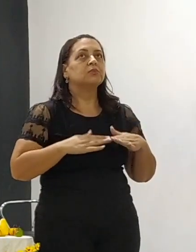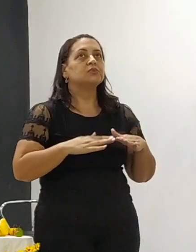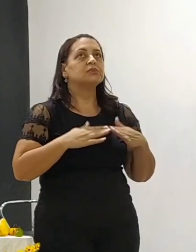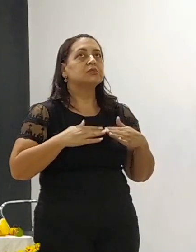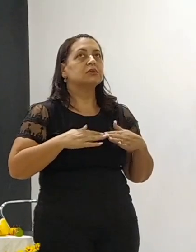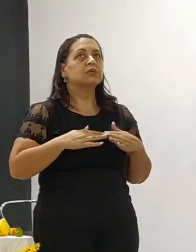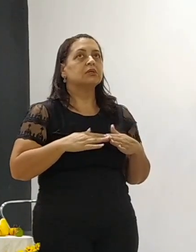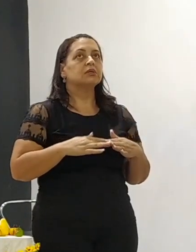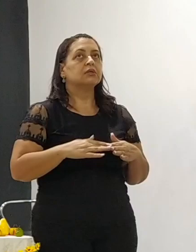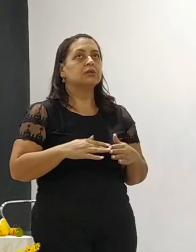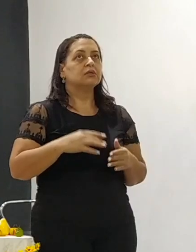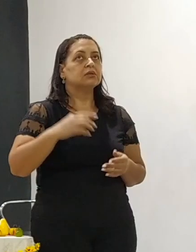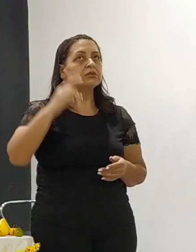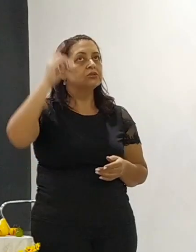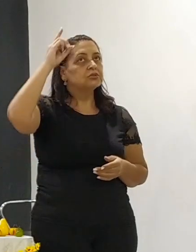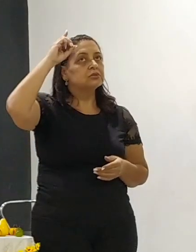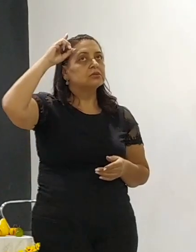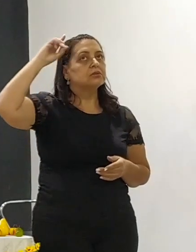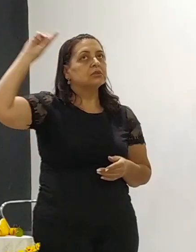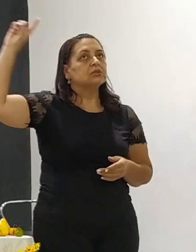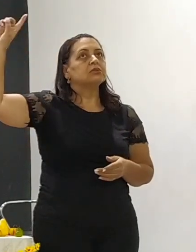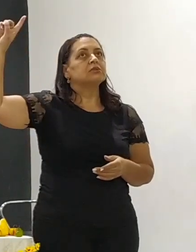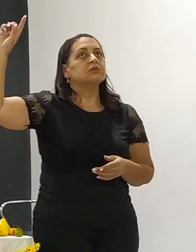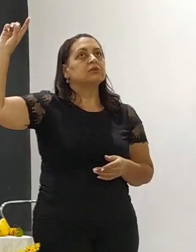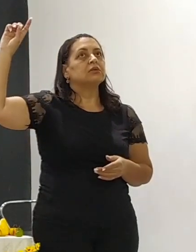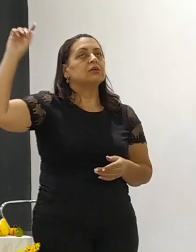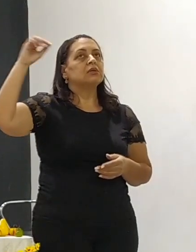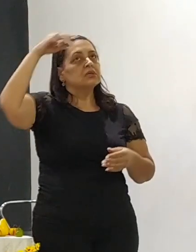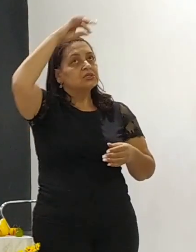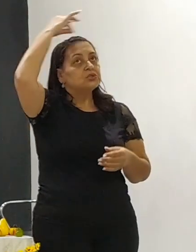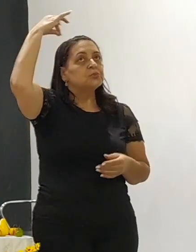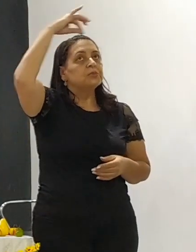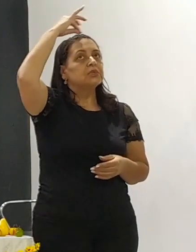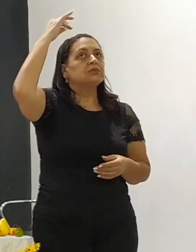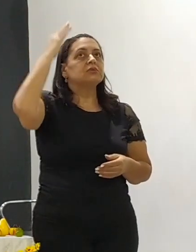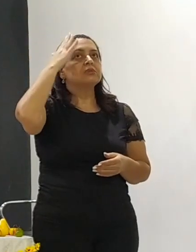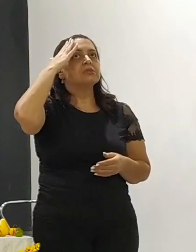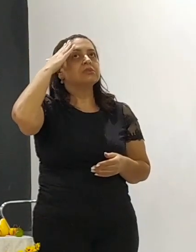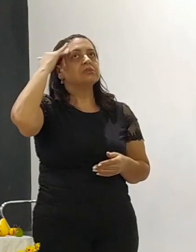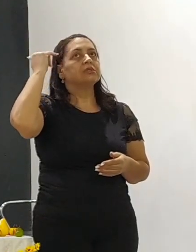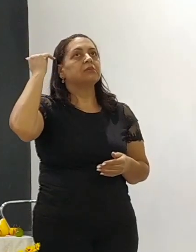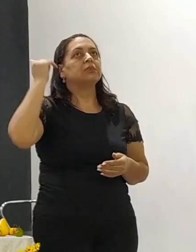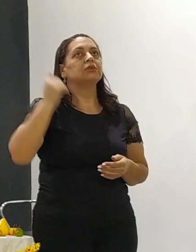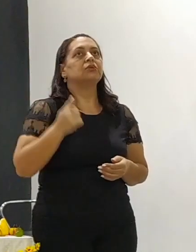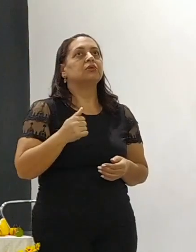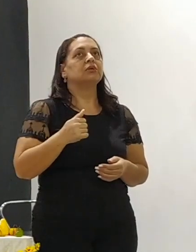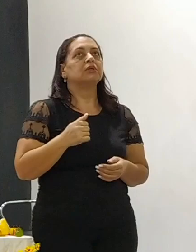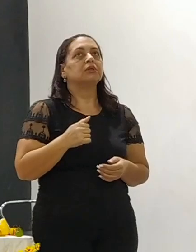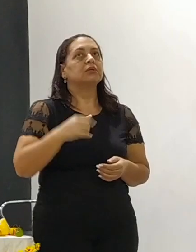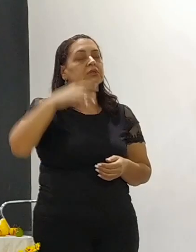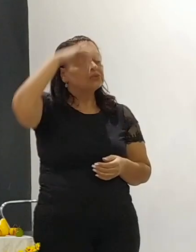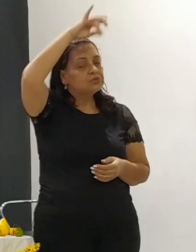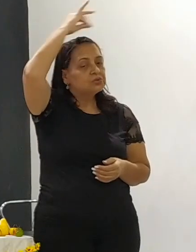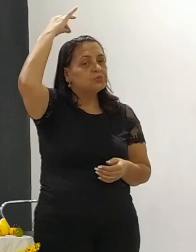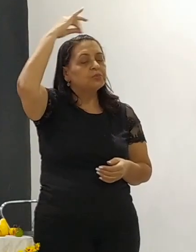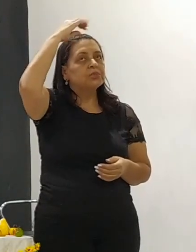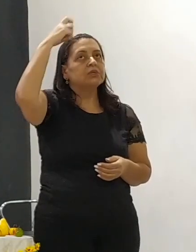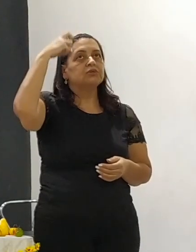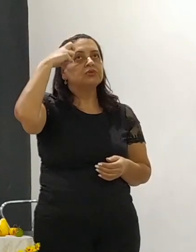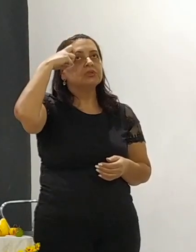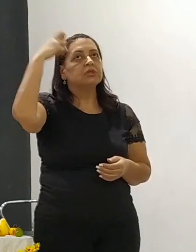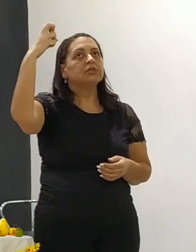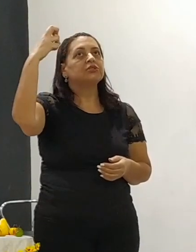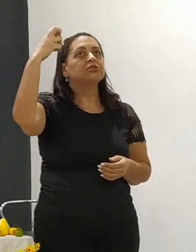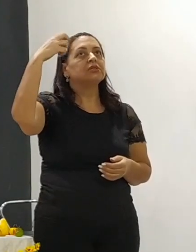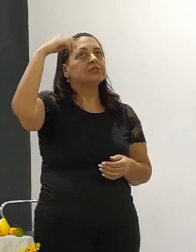o Espírito do Senhor, e o Espírito de sabedoria, e o Espírito de inteligência, e o